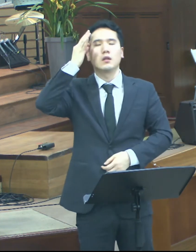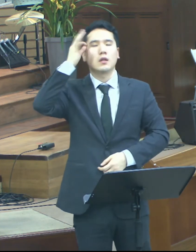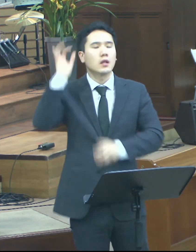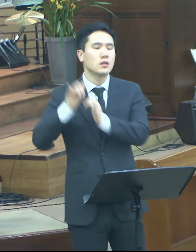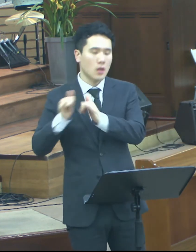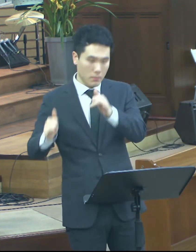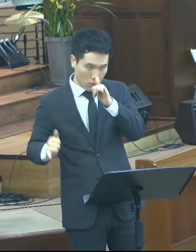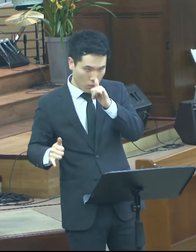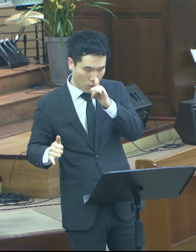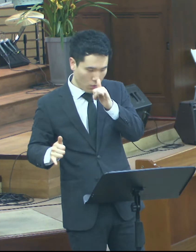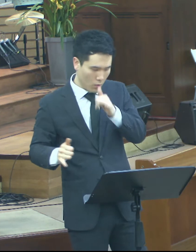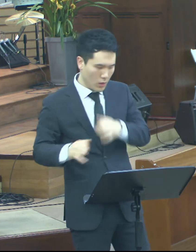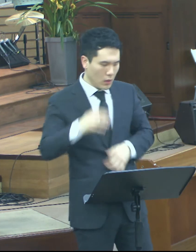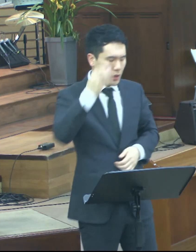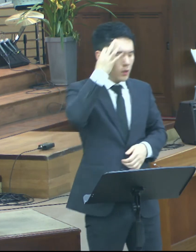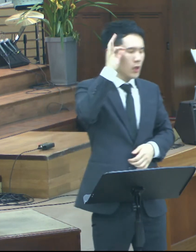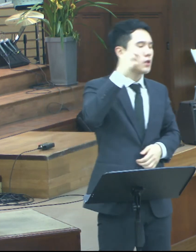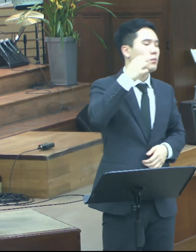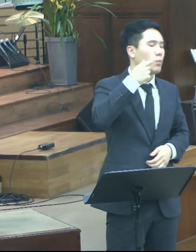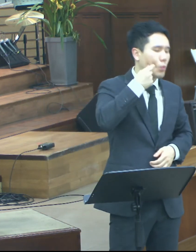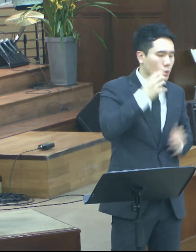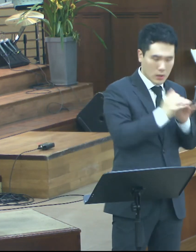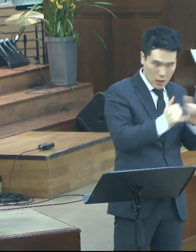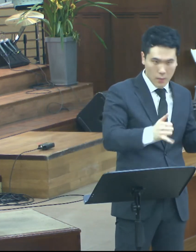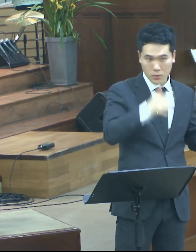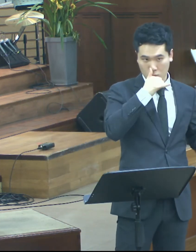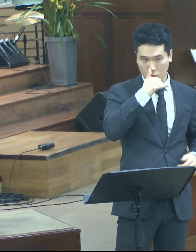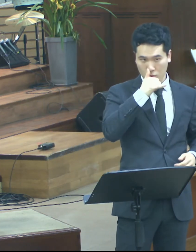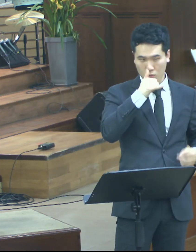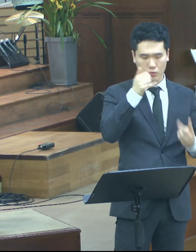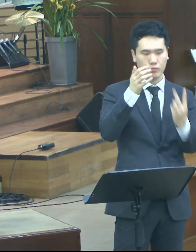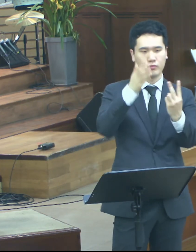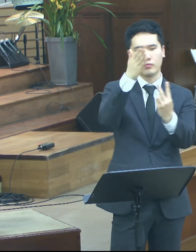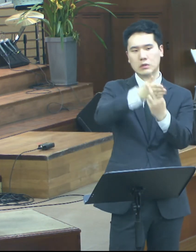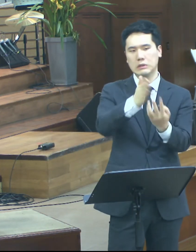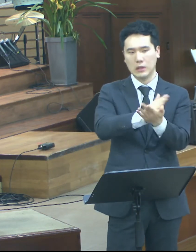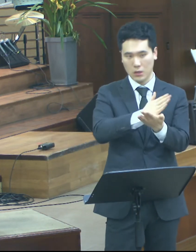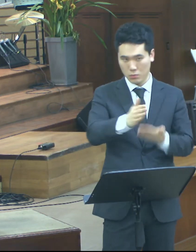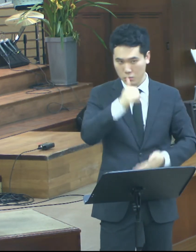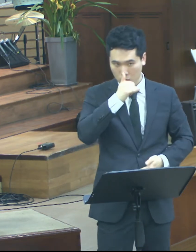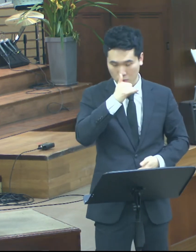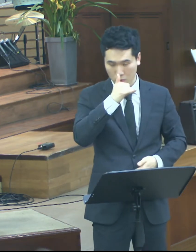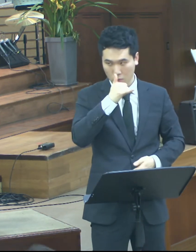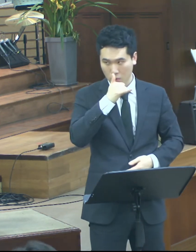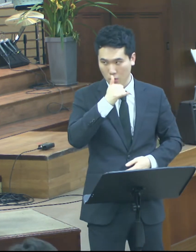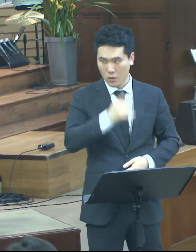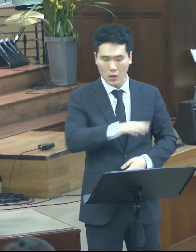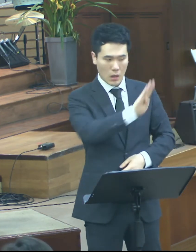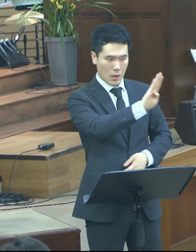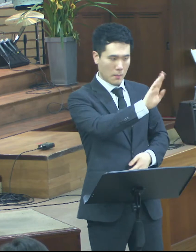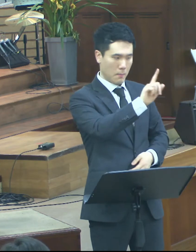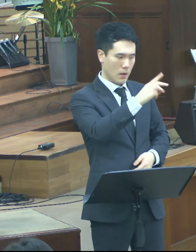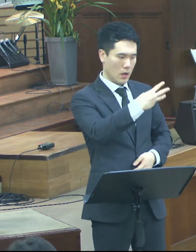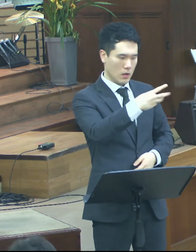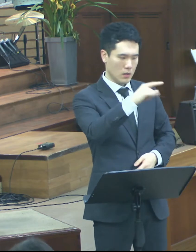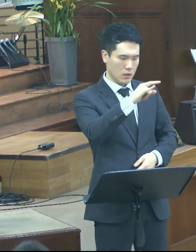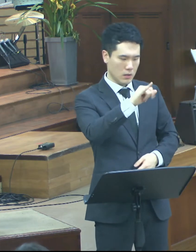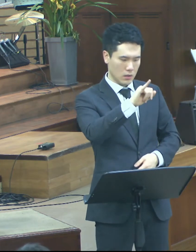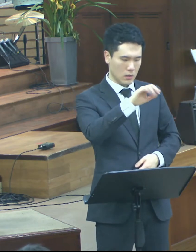게 허락이 안 돼요. 늘 성경 봐요. 늘 기도하고 있어요. 그런데 깨달음이 없어요. 왜냐하면 하나님이 깨닫게